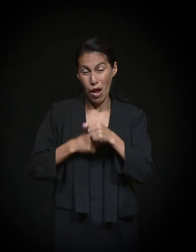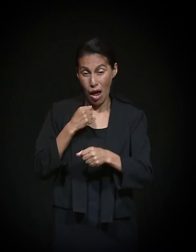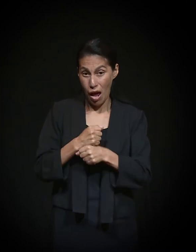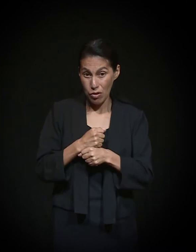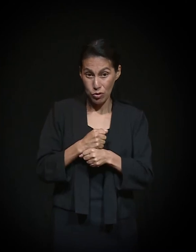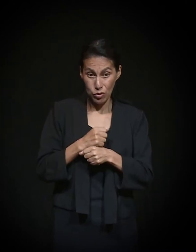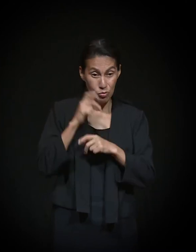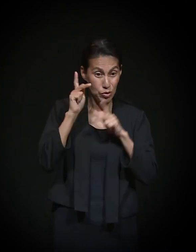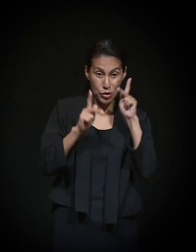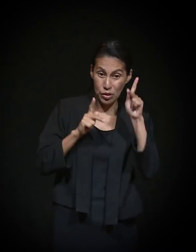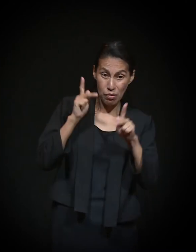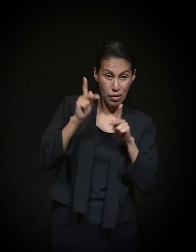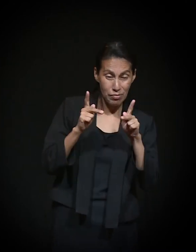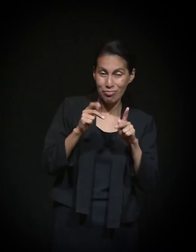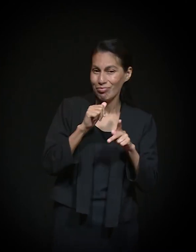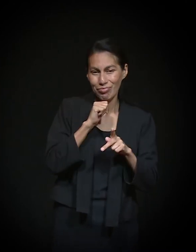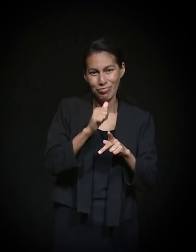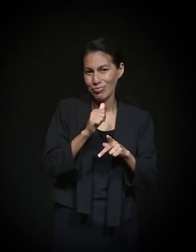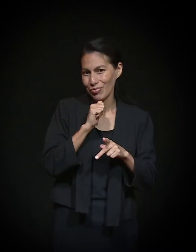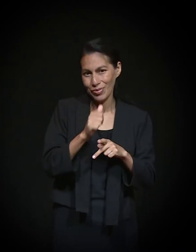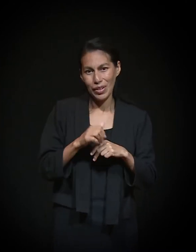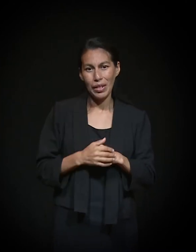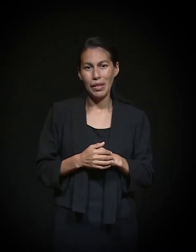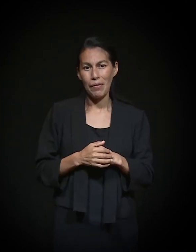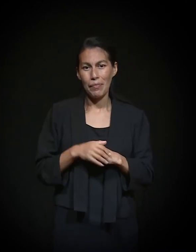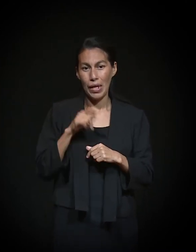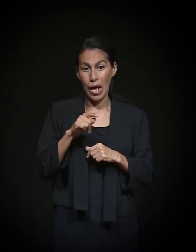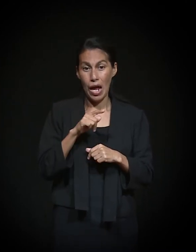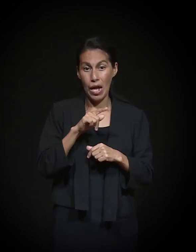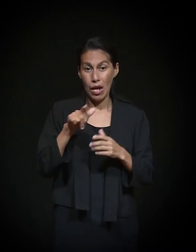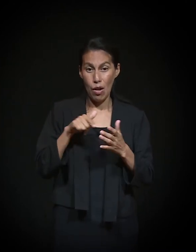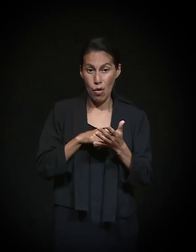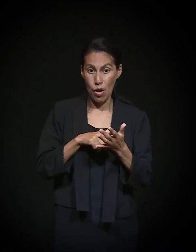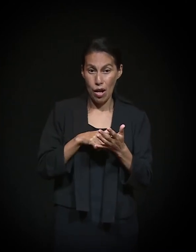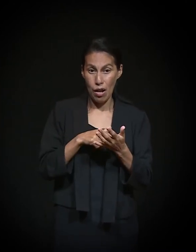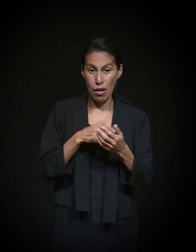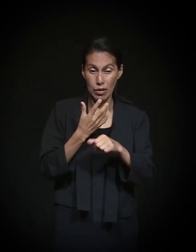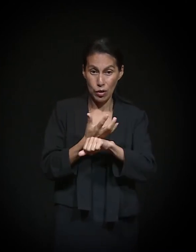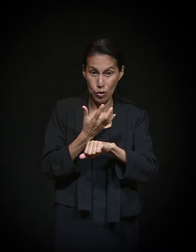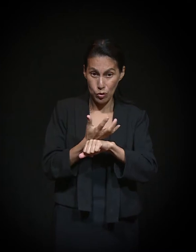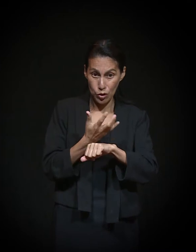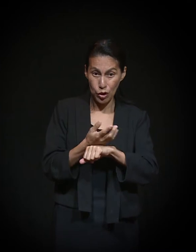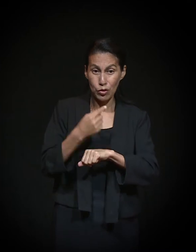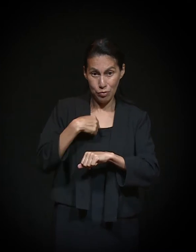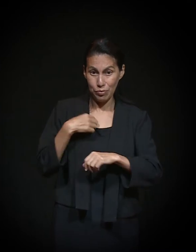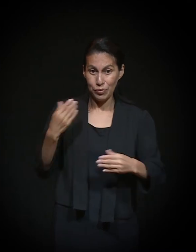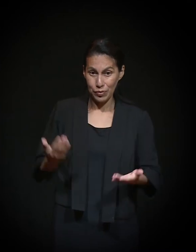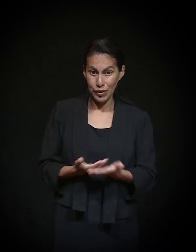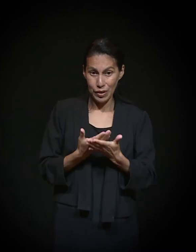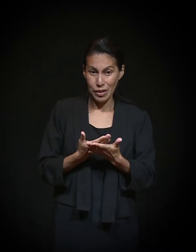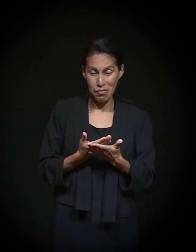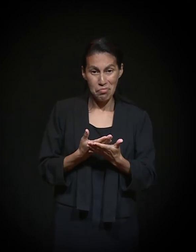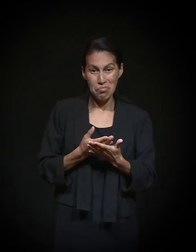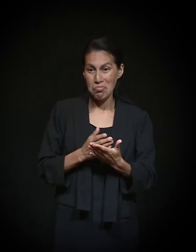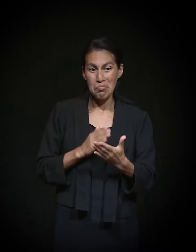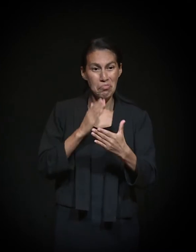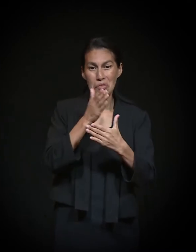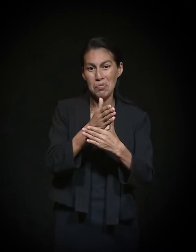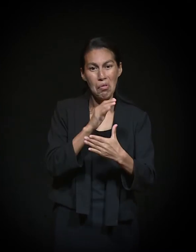4 años sin ir a visitarlos y también sin ir a mi país, que es los Estados Unidos.